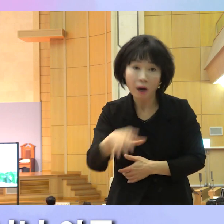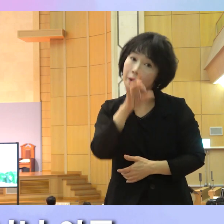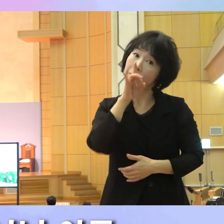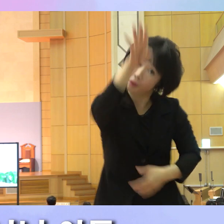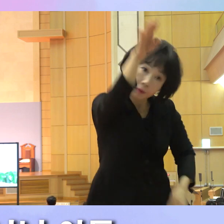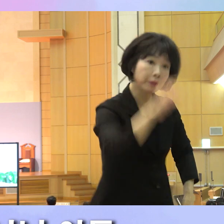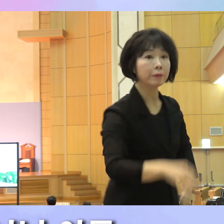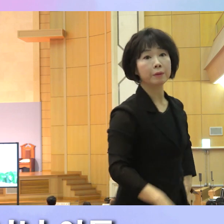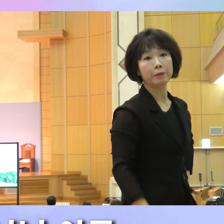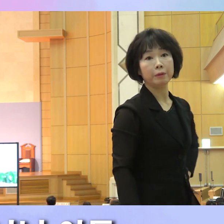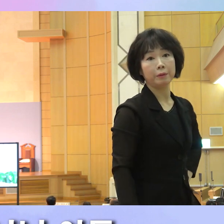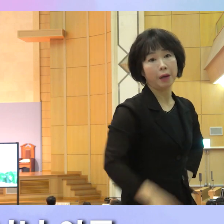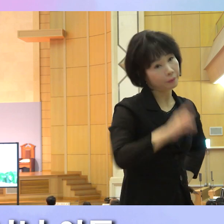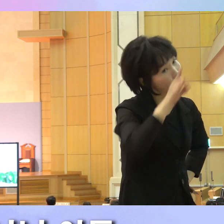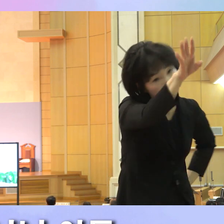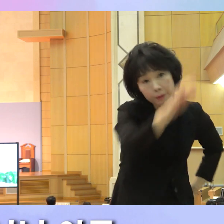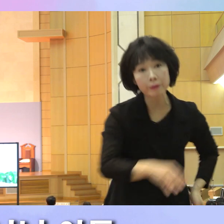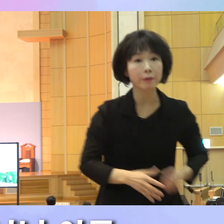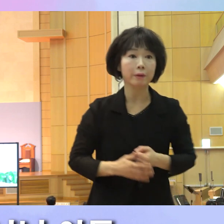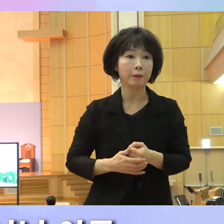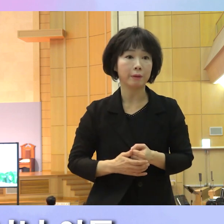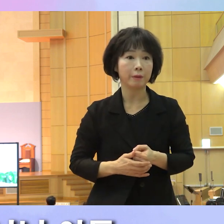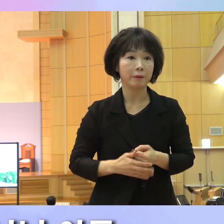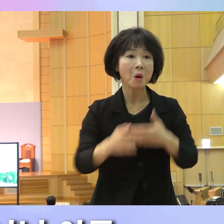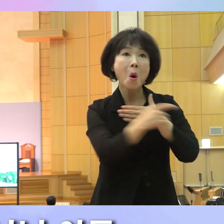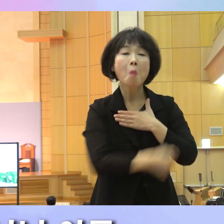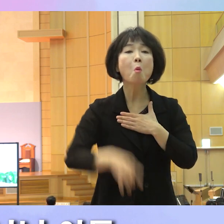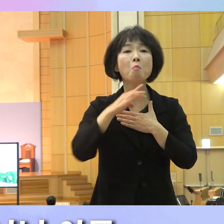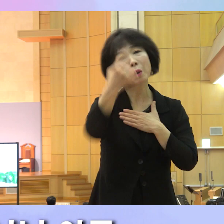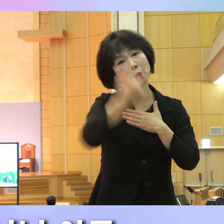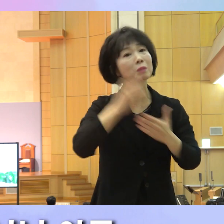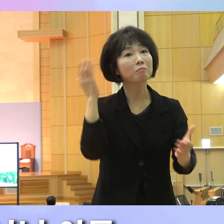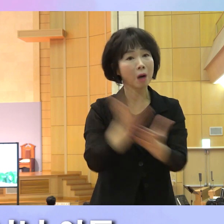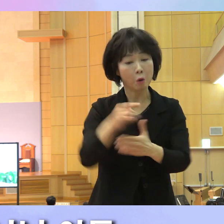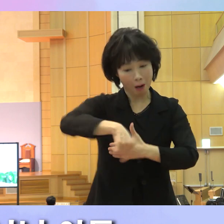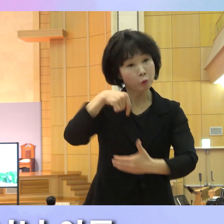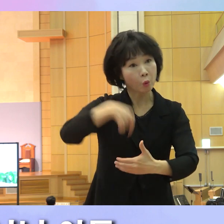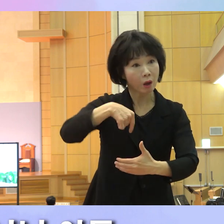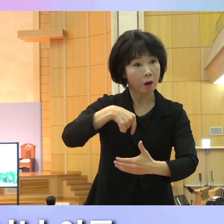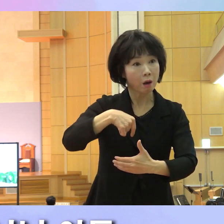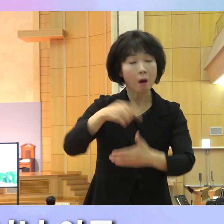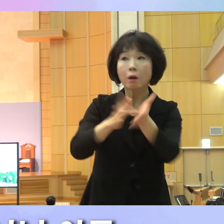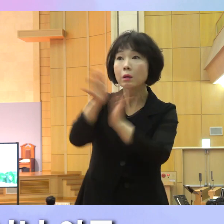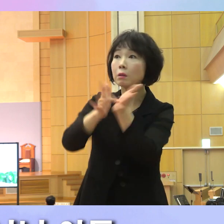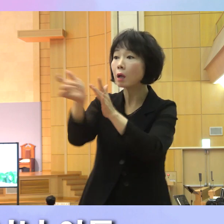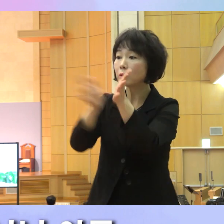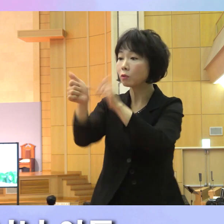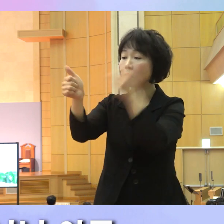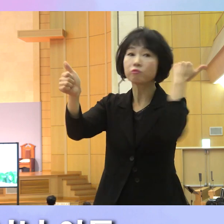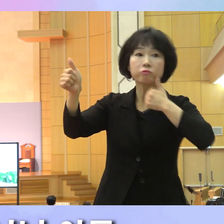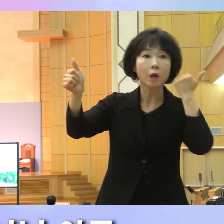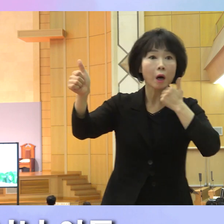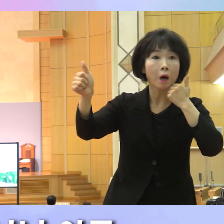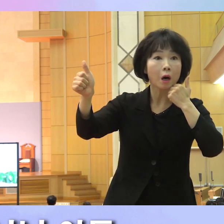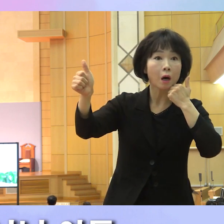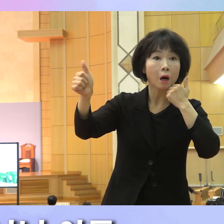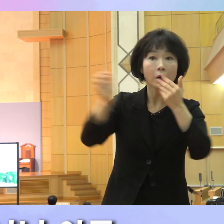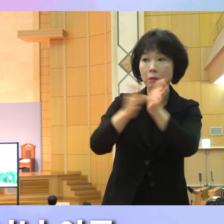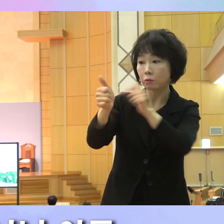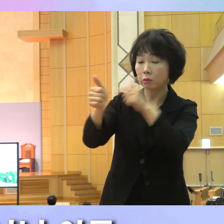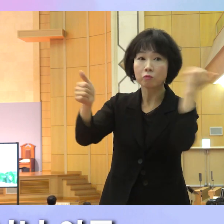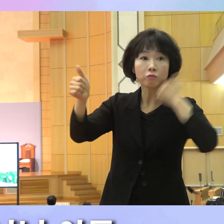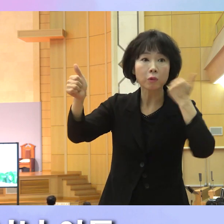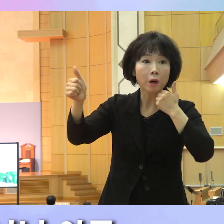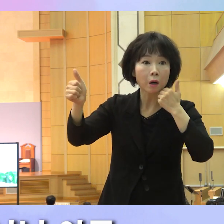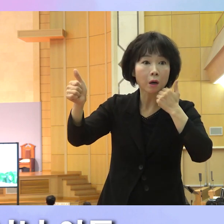못하면 그냥 예수님 앞에 몸만 온 거예요. 진짜 예수님을 믿는 사람으로,